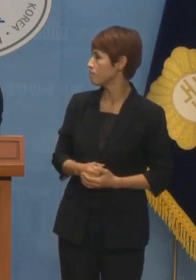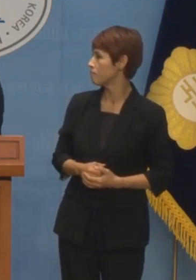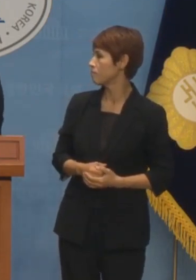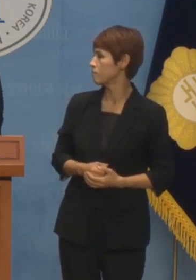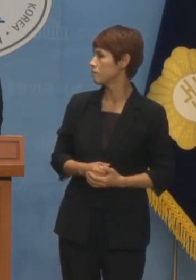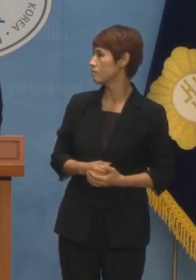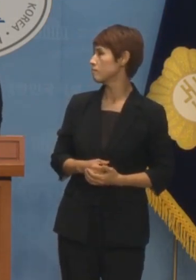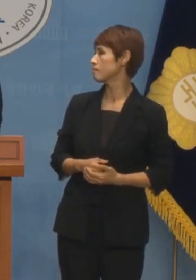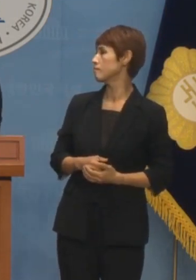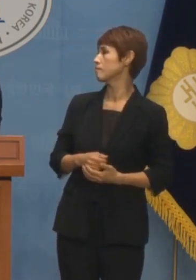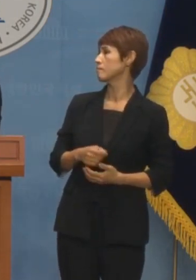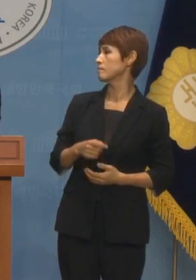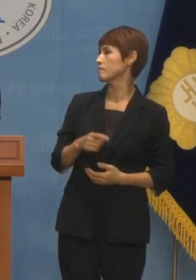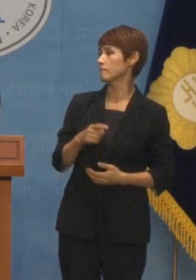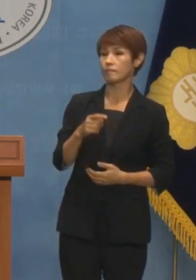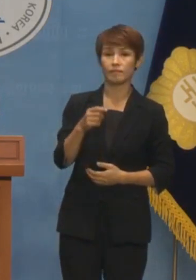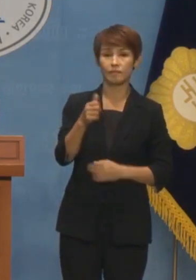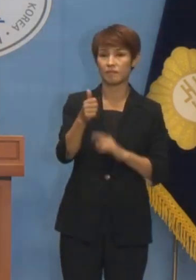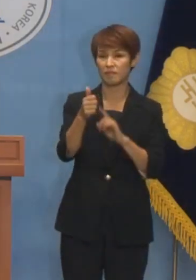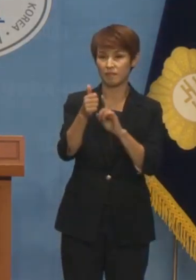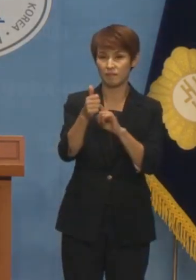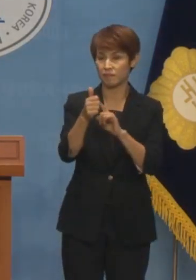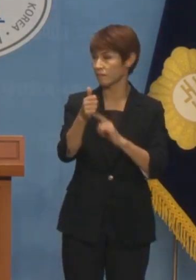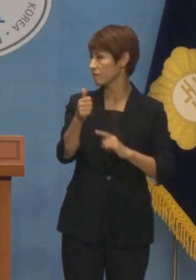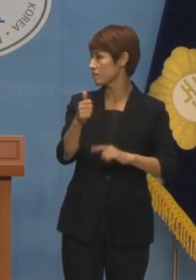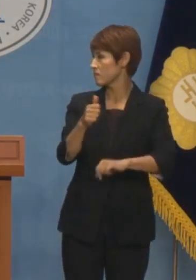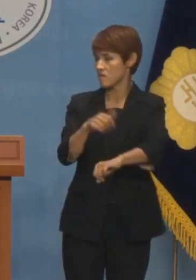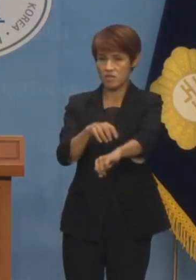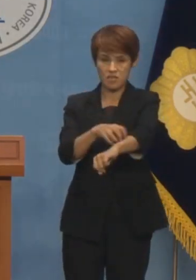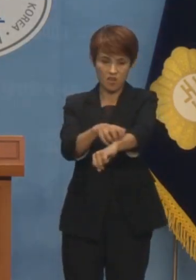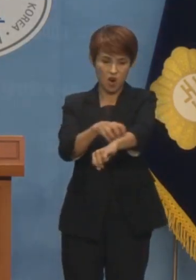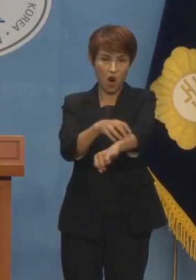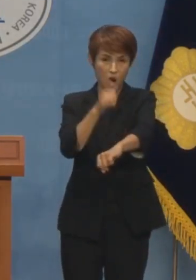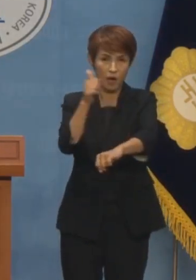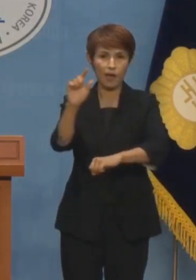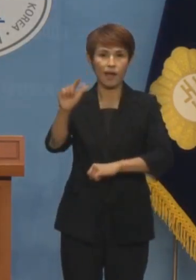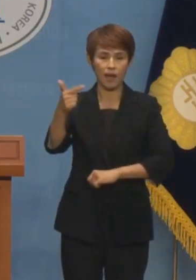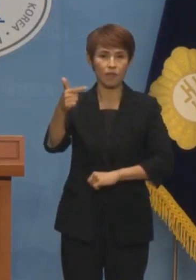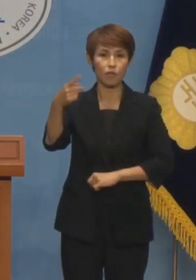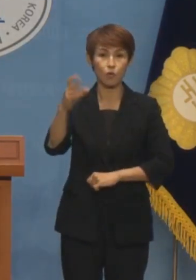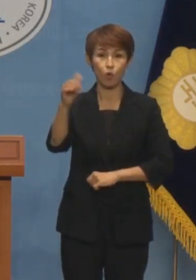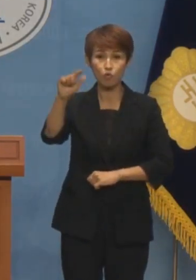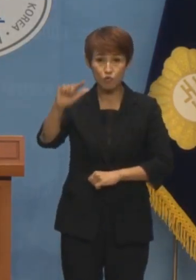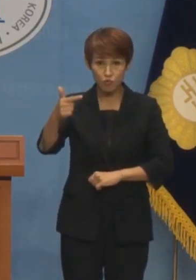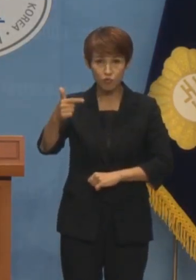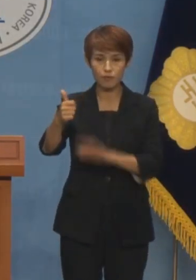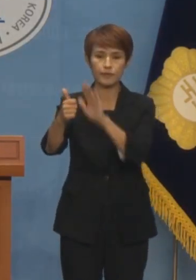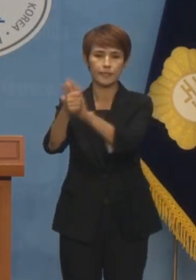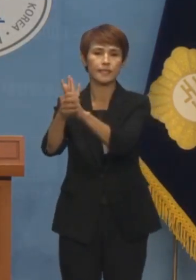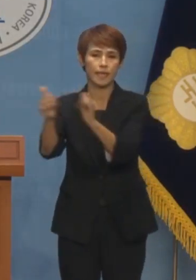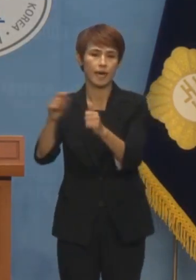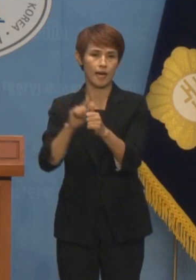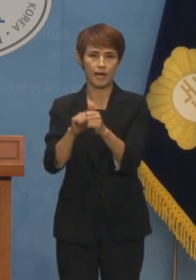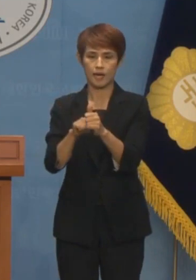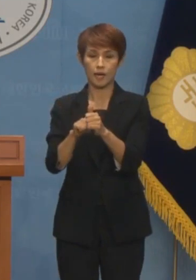실내 옆에 있는 인물이 이제 비슷한 문신을 한 한동훈 지지자로 보입니다. 이분이 실외에 다시